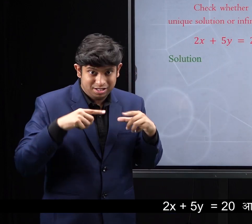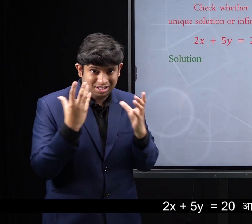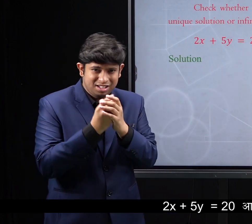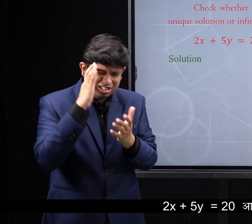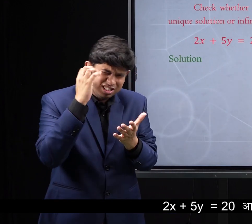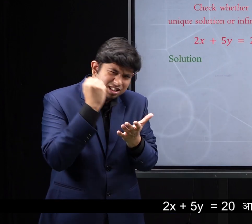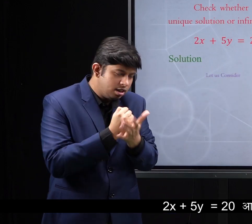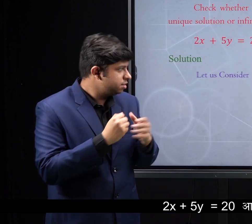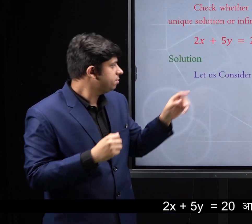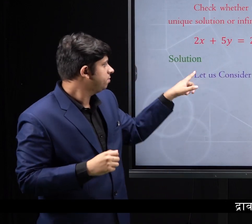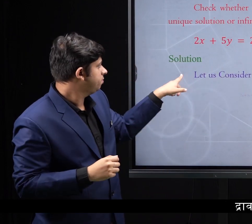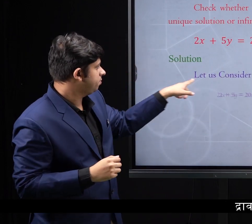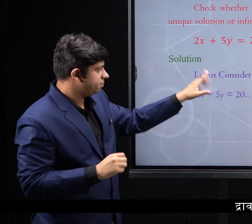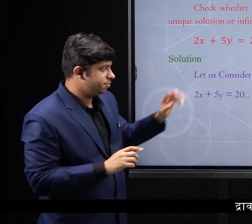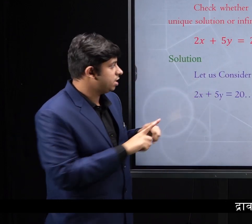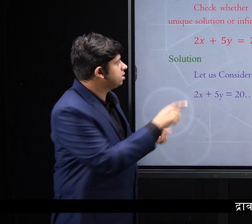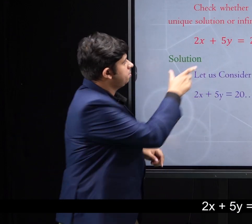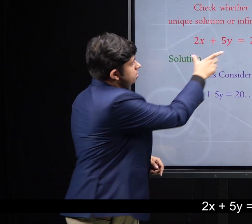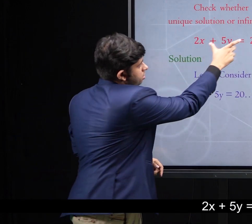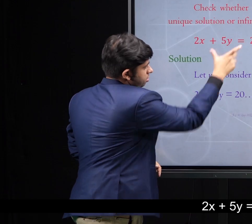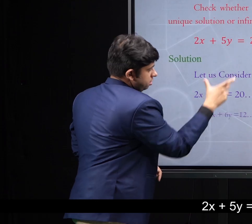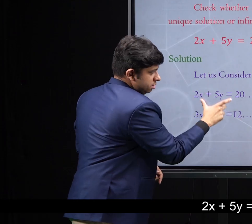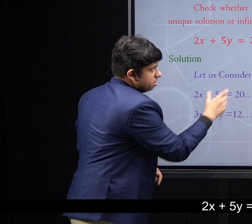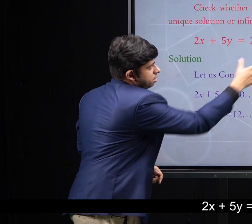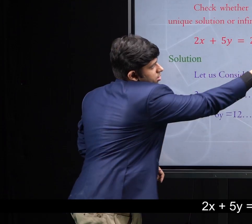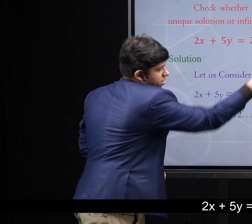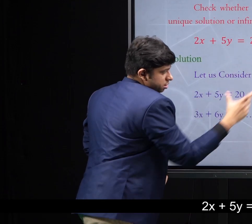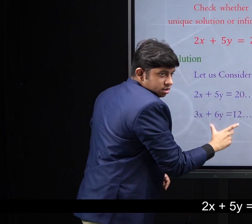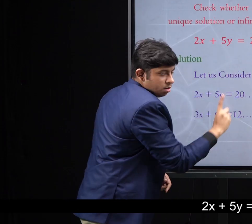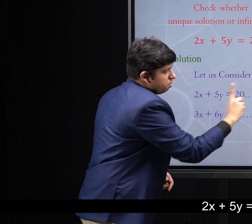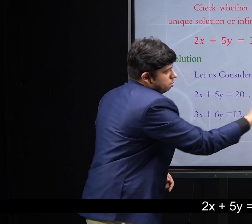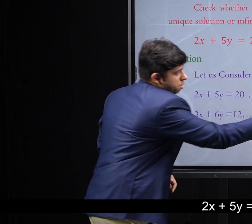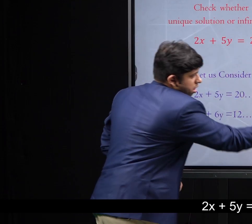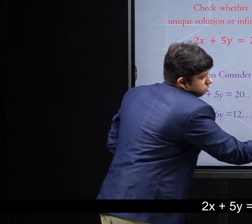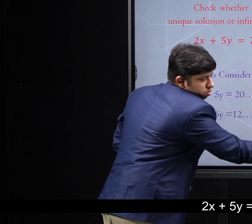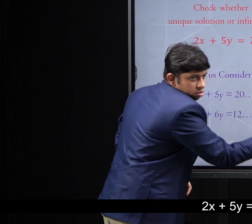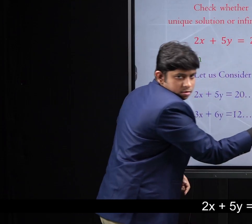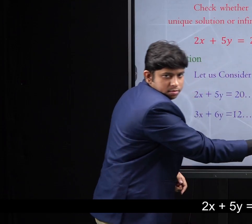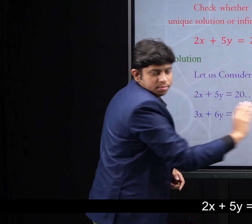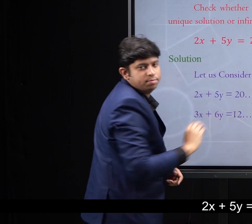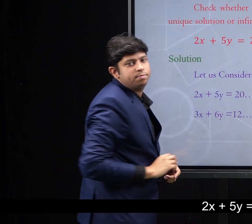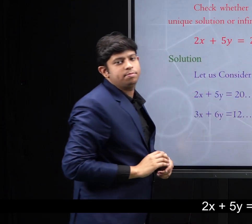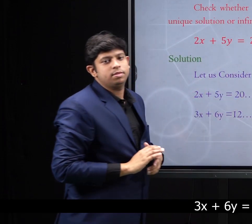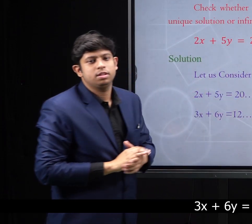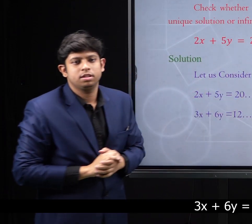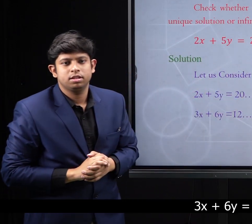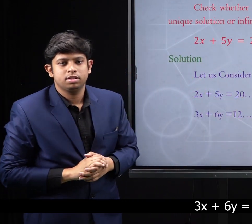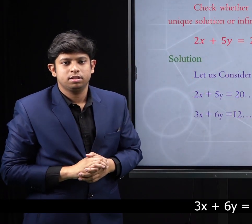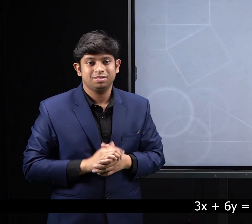12 इक्वेशन दुसरा. द्रावण 2x + 5y = 20 इक्वेशन पहिला. 3x +